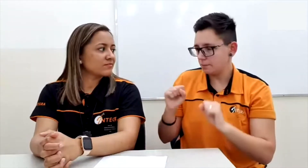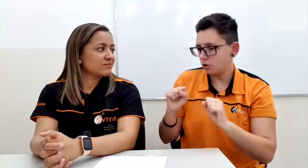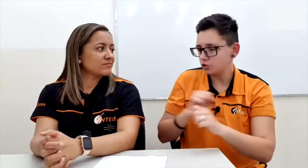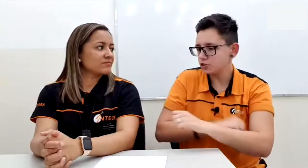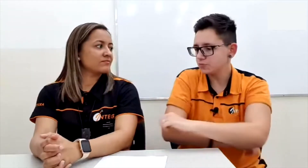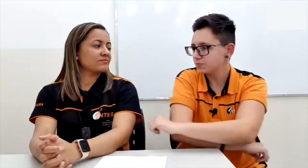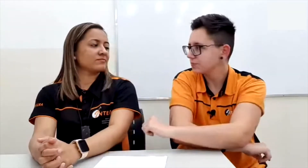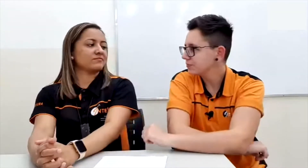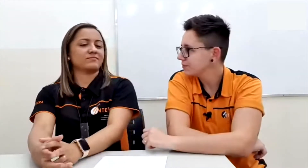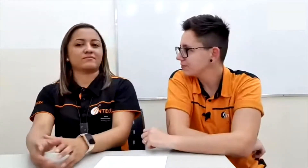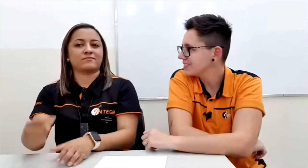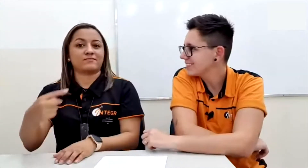Pode.